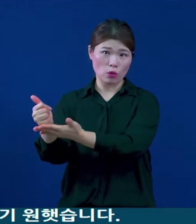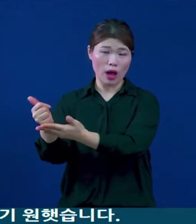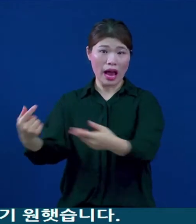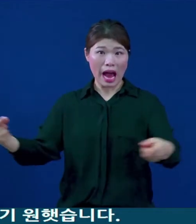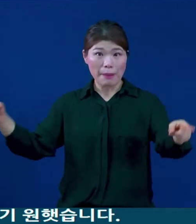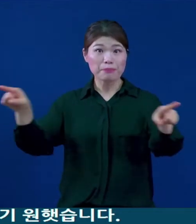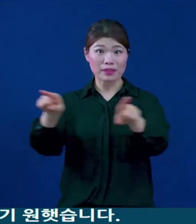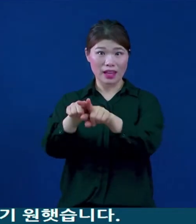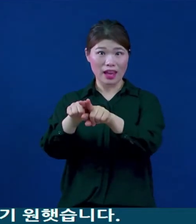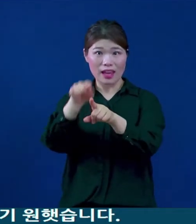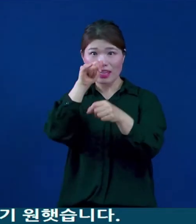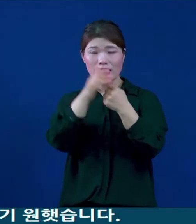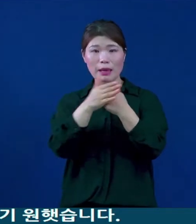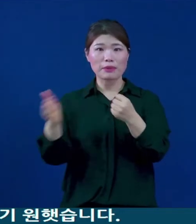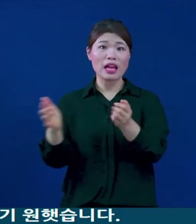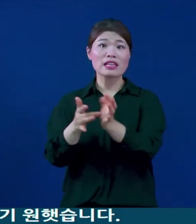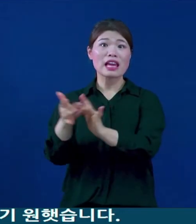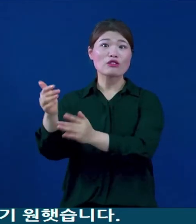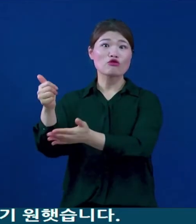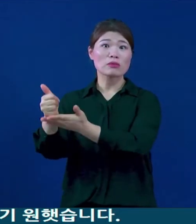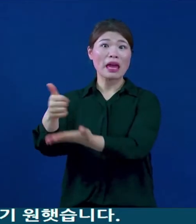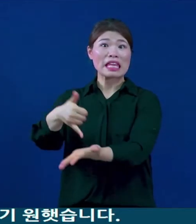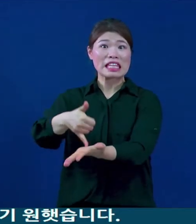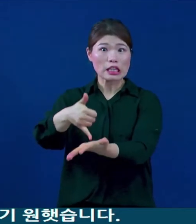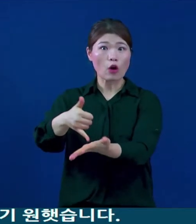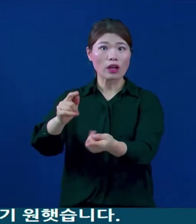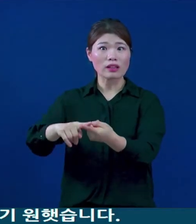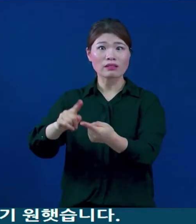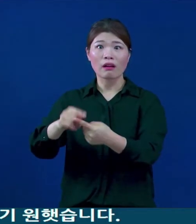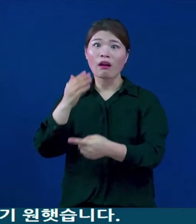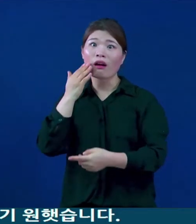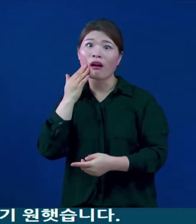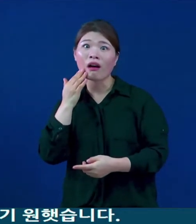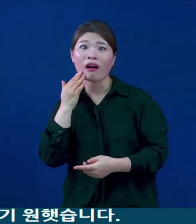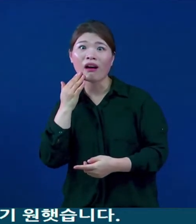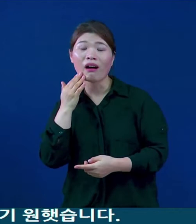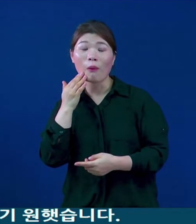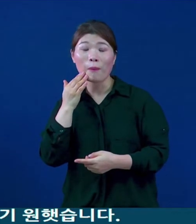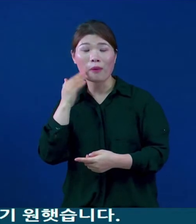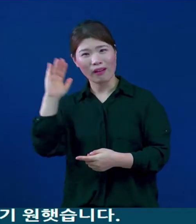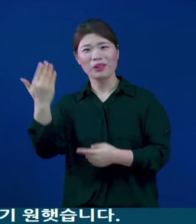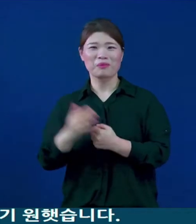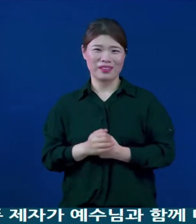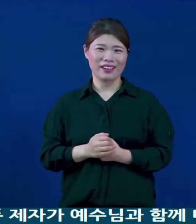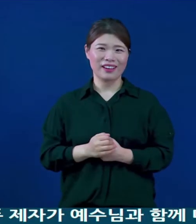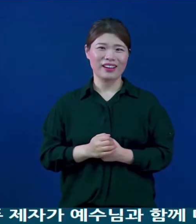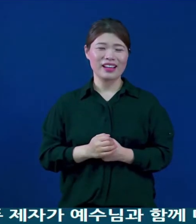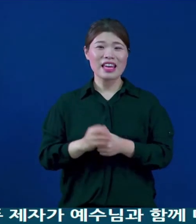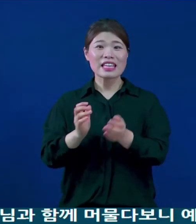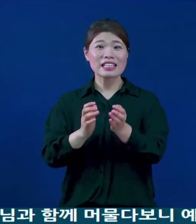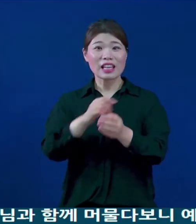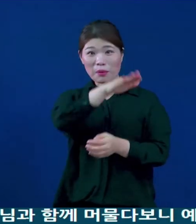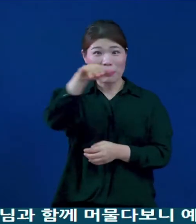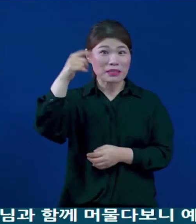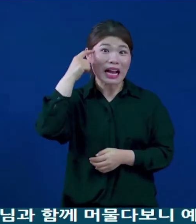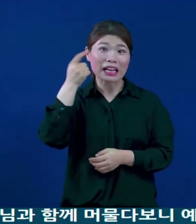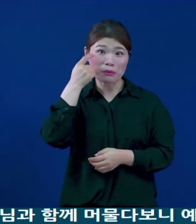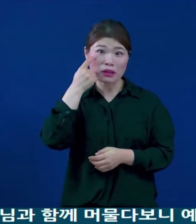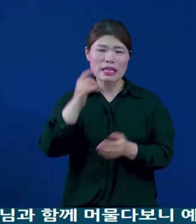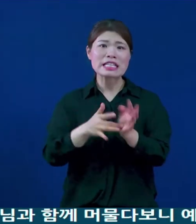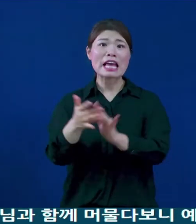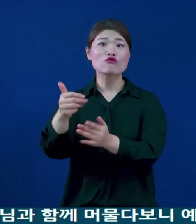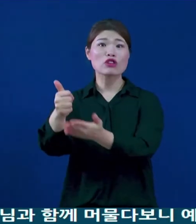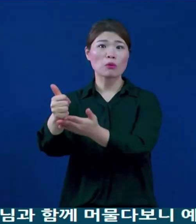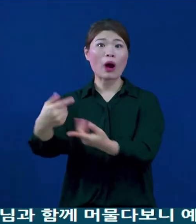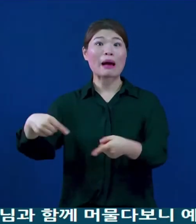보니까 예수님 인격에 흠뻑 빠지게 되는 거죠. 여러분 한번 잠시만 상상해 보십시오. 우리 예수님과 그저 몇 시간만